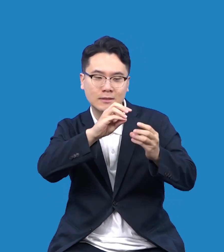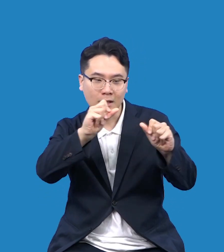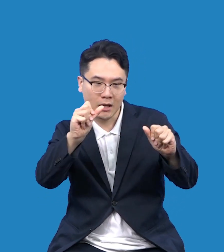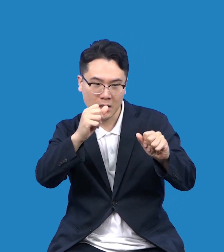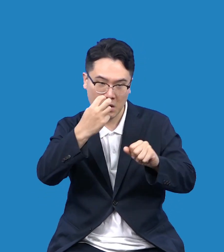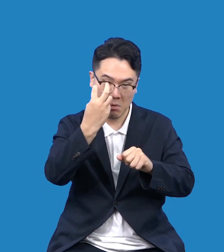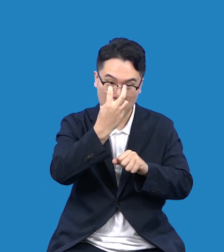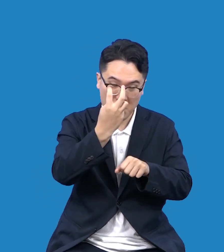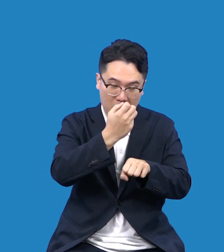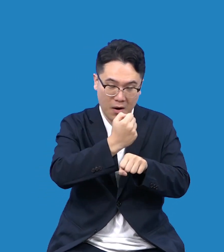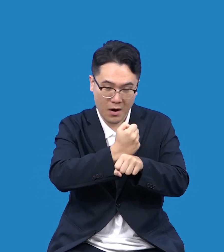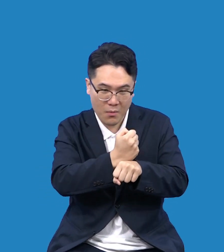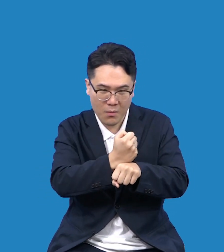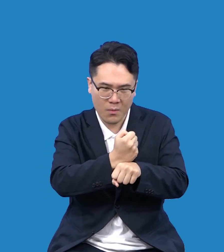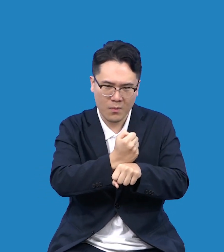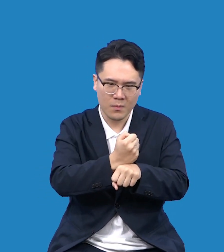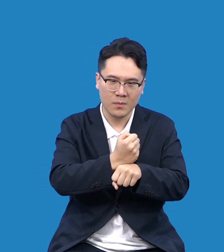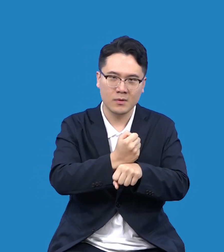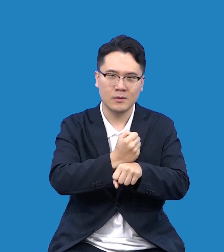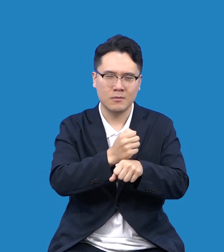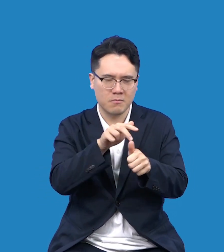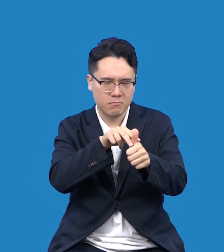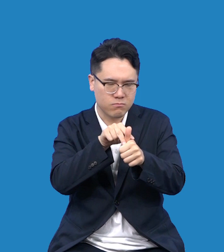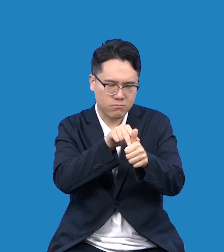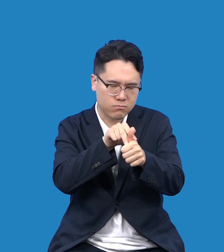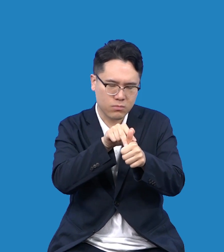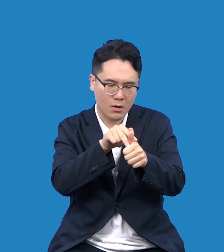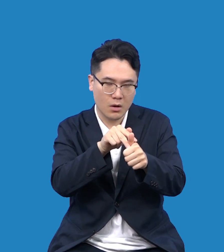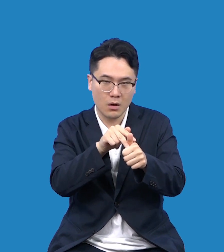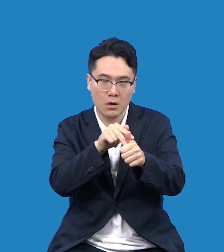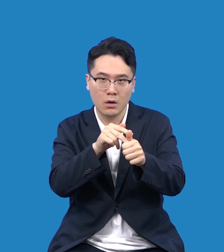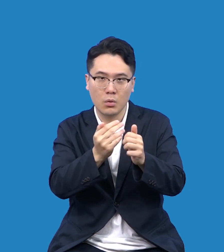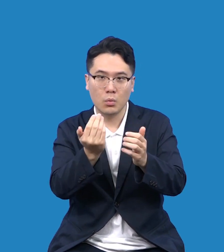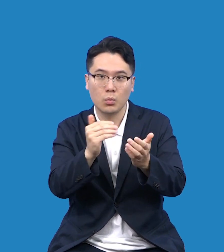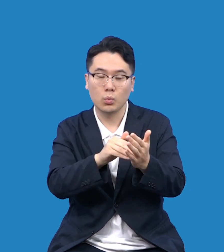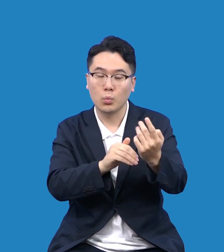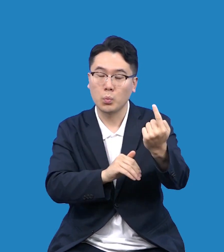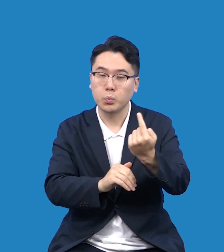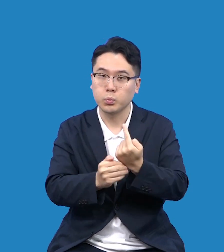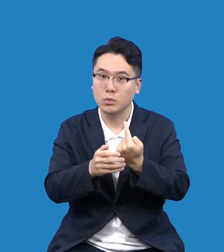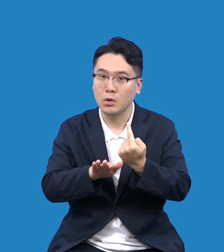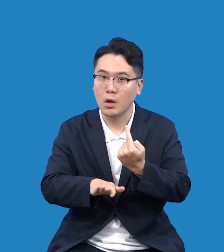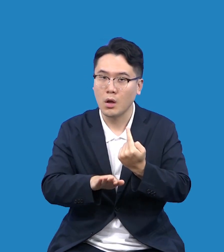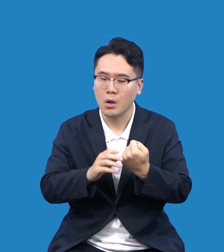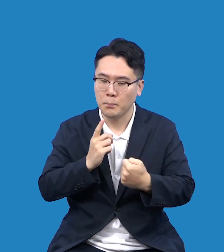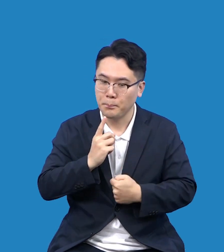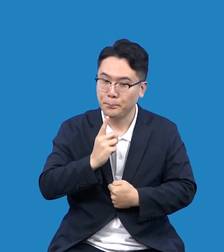현장을 탐사하고 돌아온 사람들인데 보고는 전혀 달랐던 것입니다.